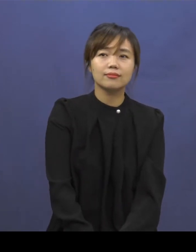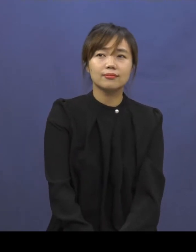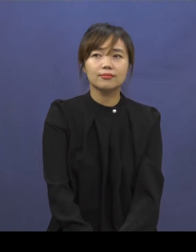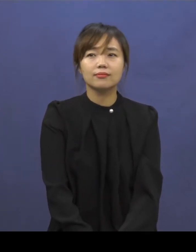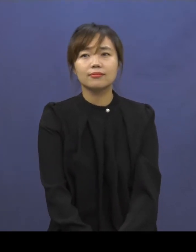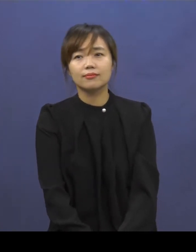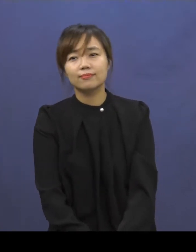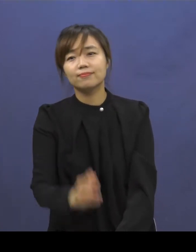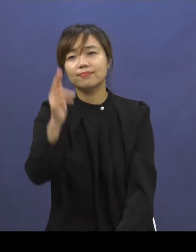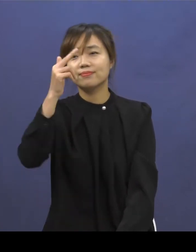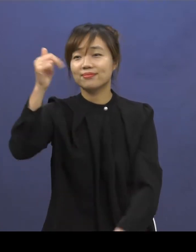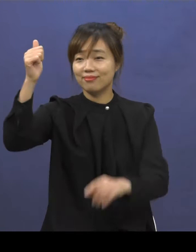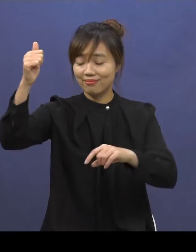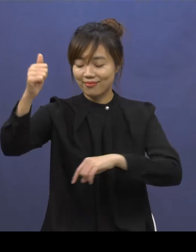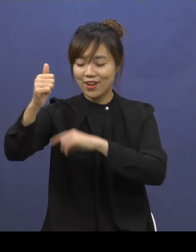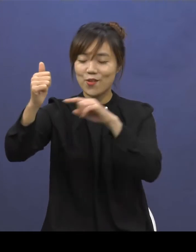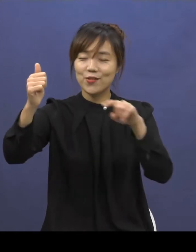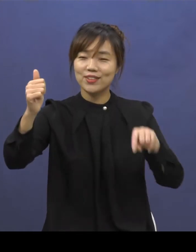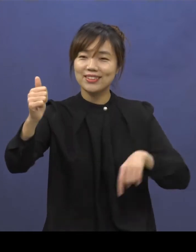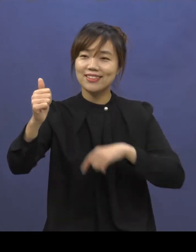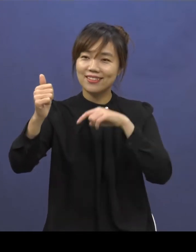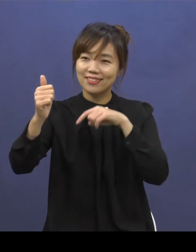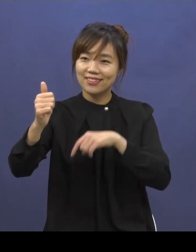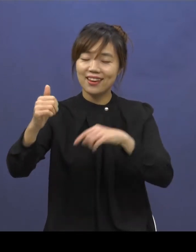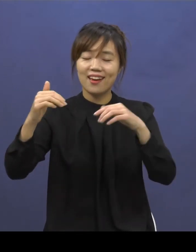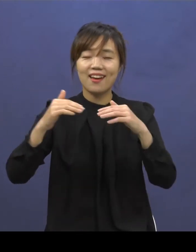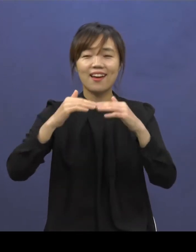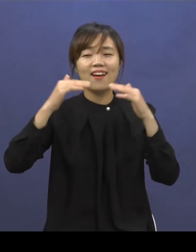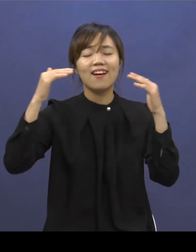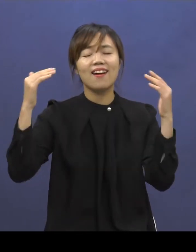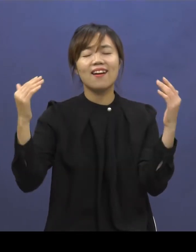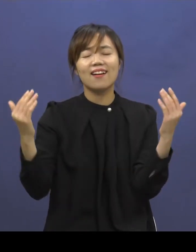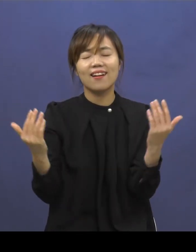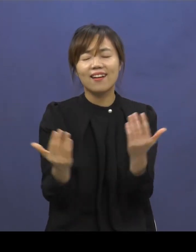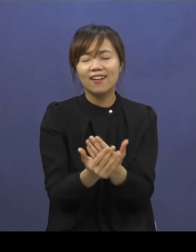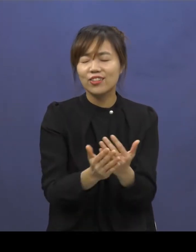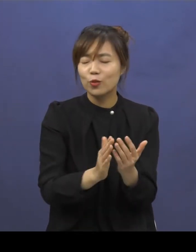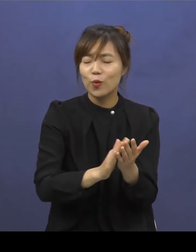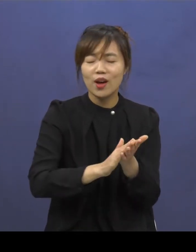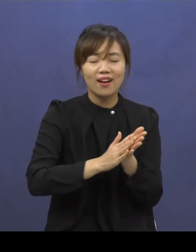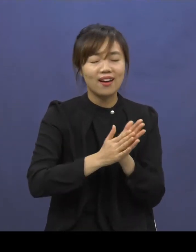주 안에 온전케